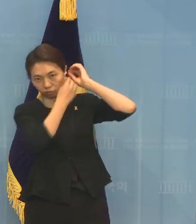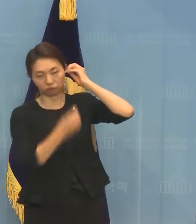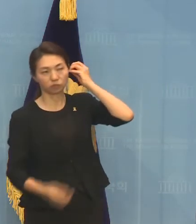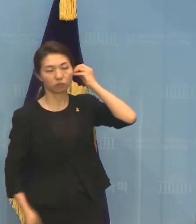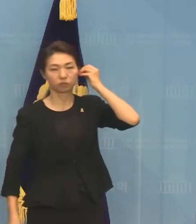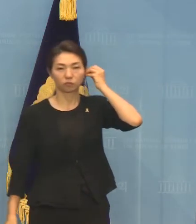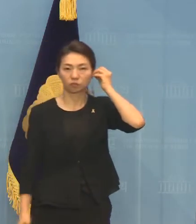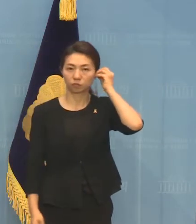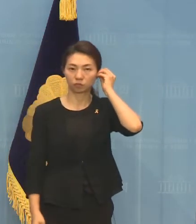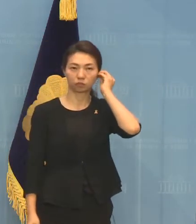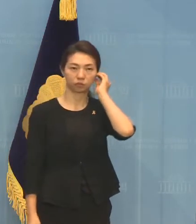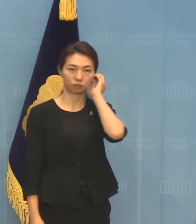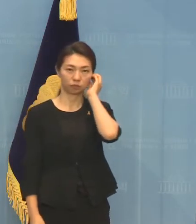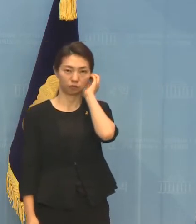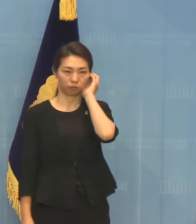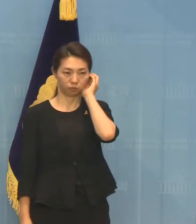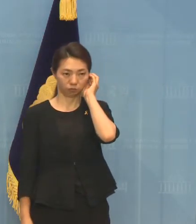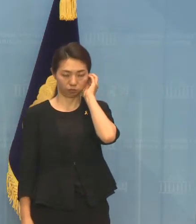안녕하십니까?